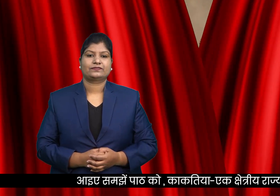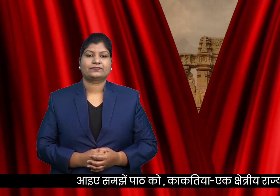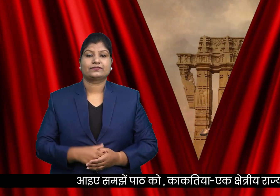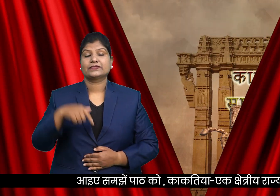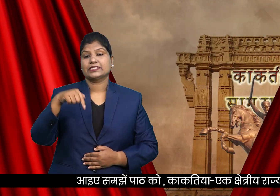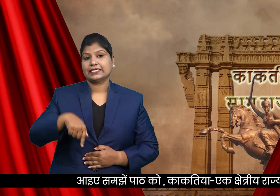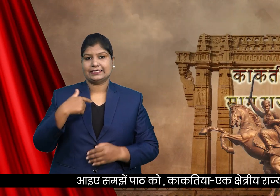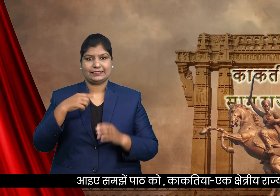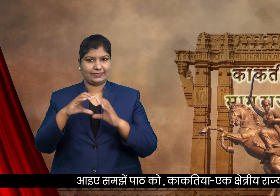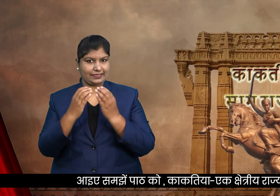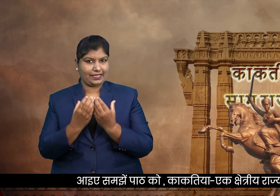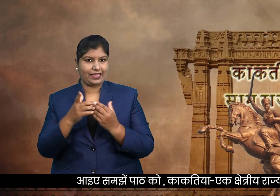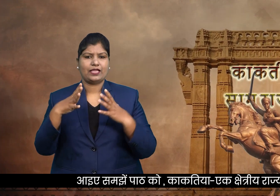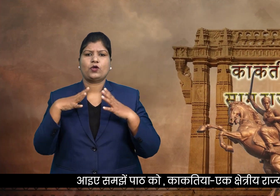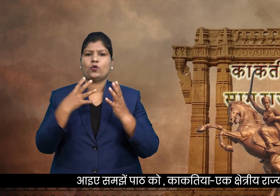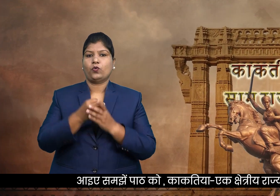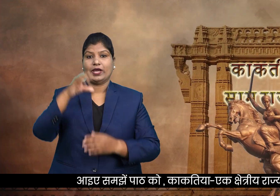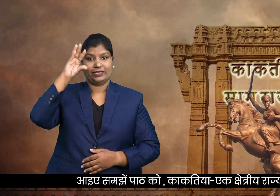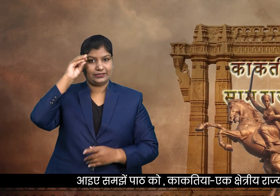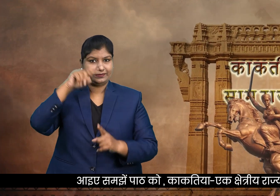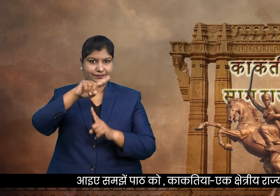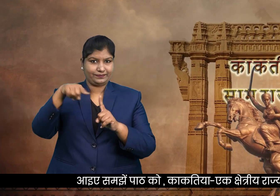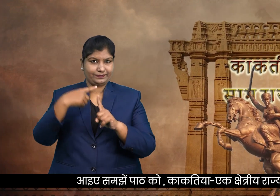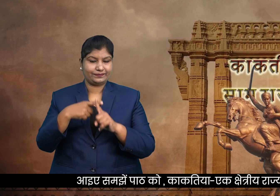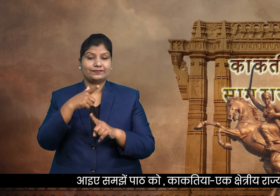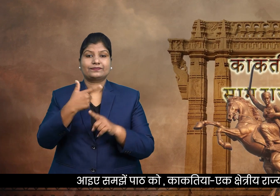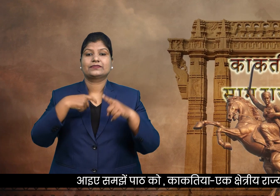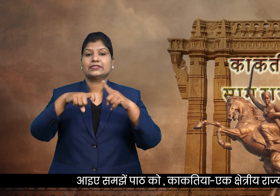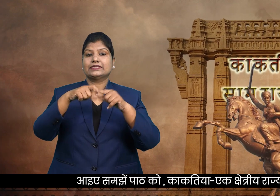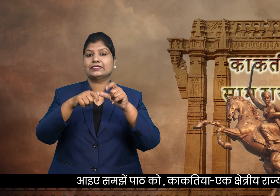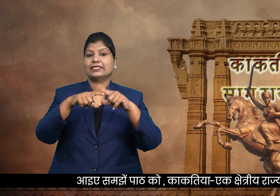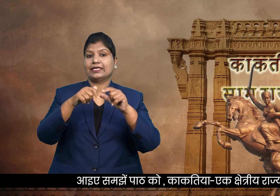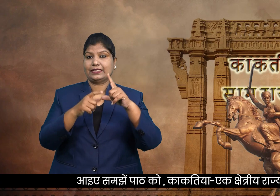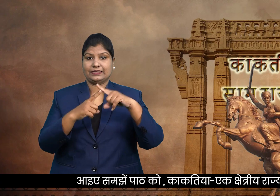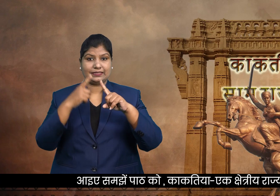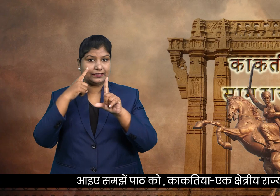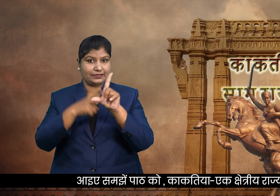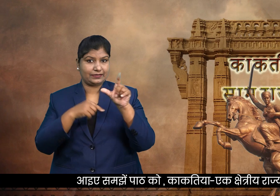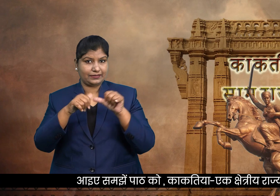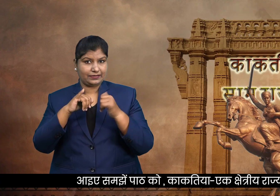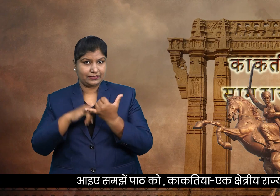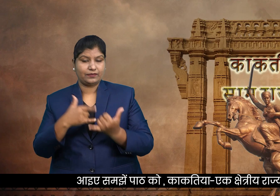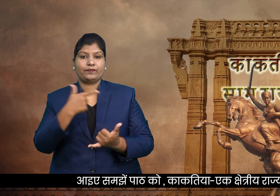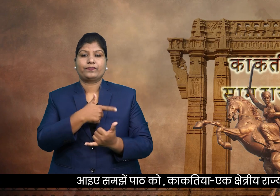आइए समझें पाठ को। काकतीय, एक क्षेत्रीय राज्य का उदय।